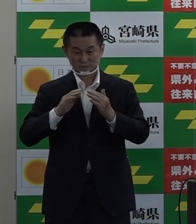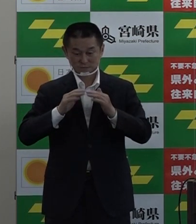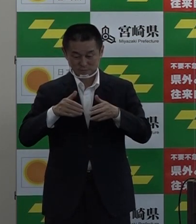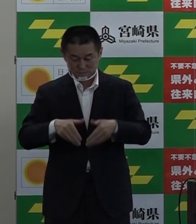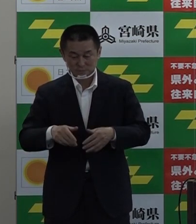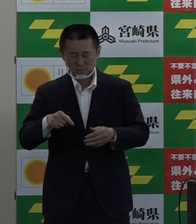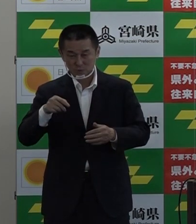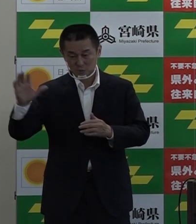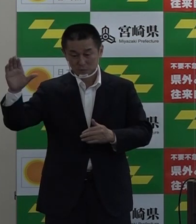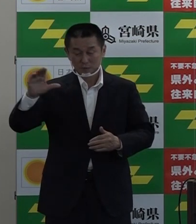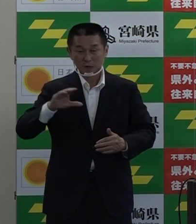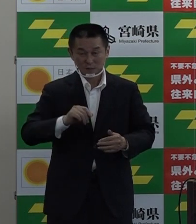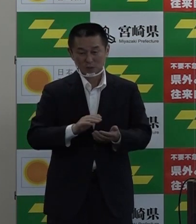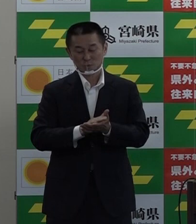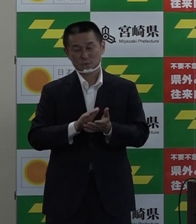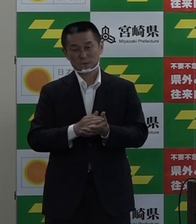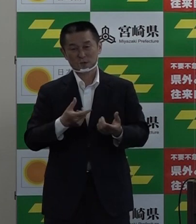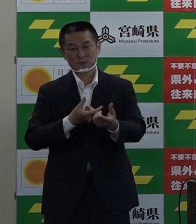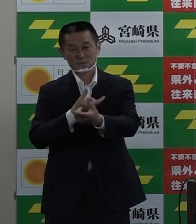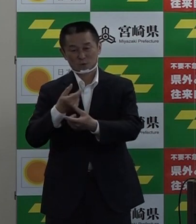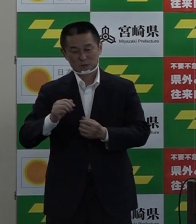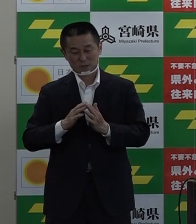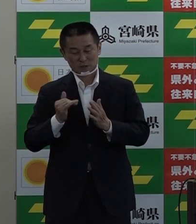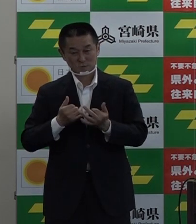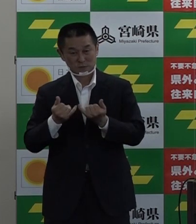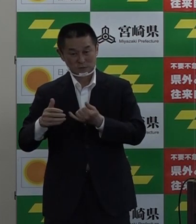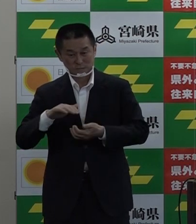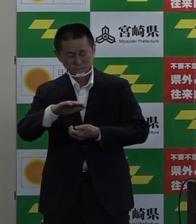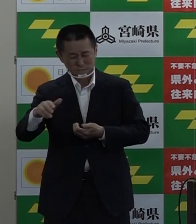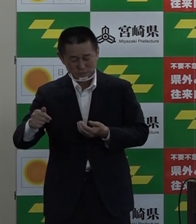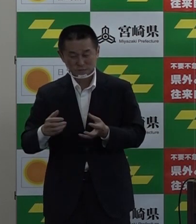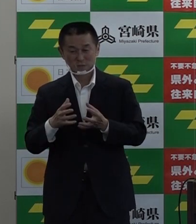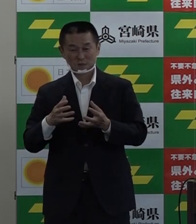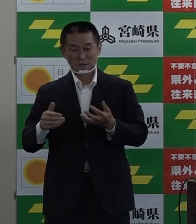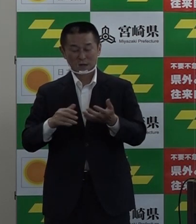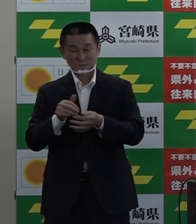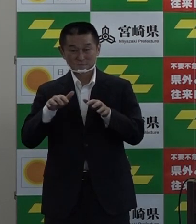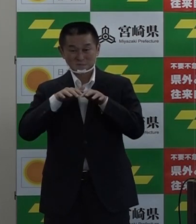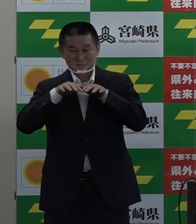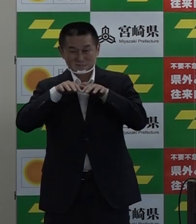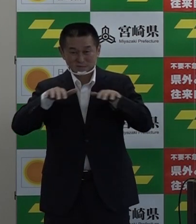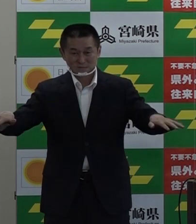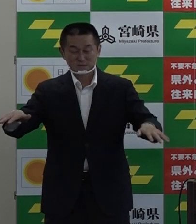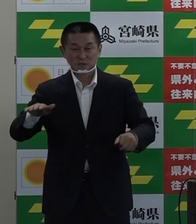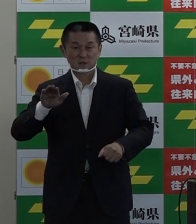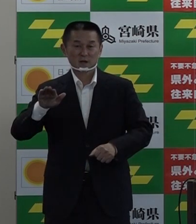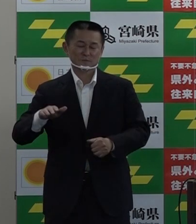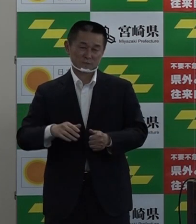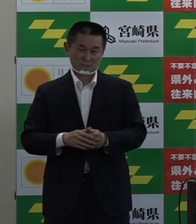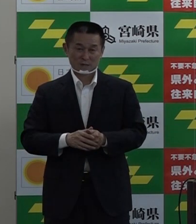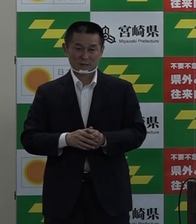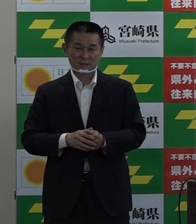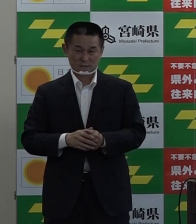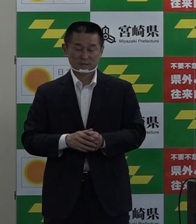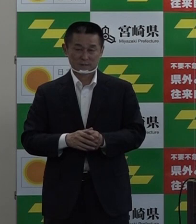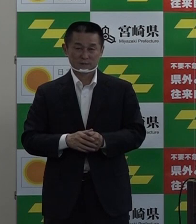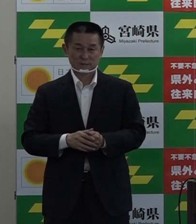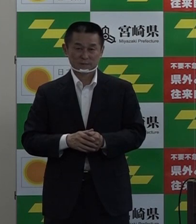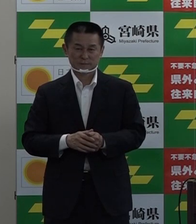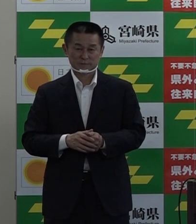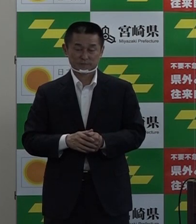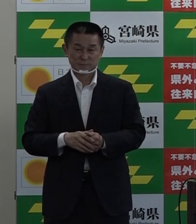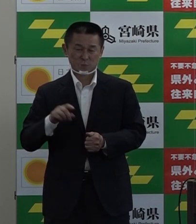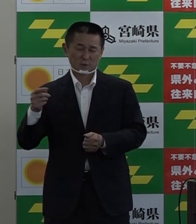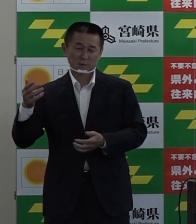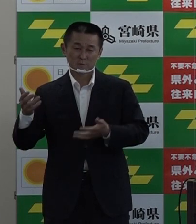方が友人同士、それから家族親戚で大きく広がったということがあります。あの